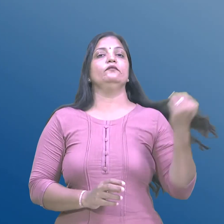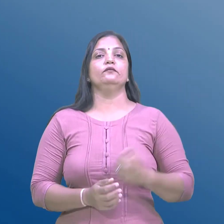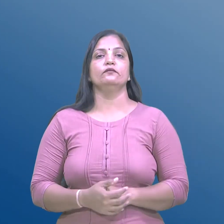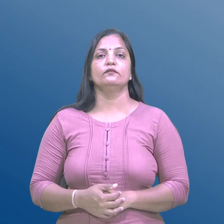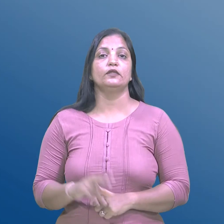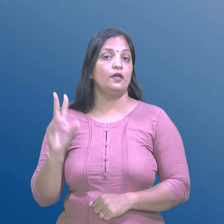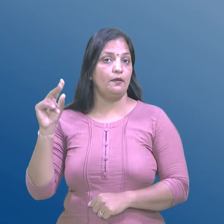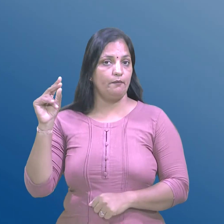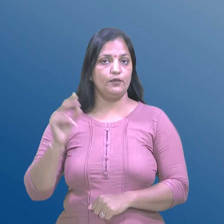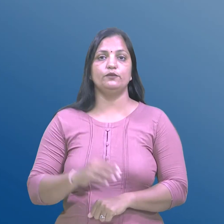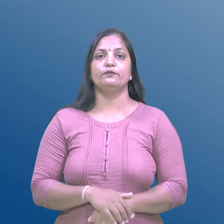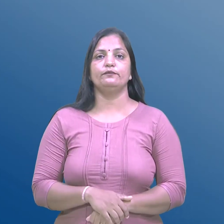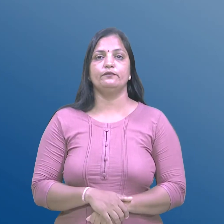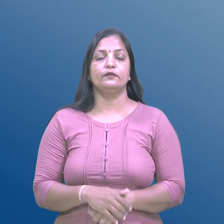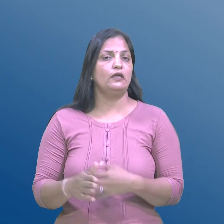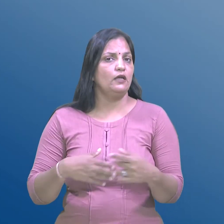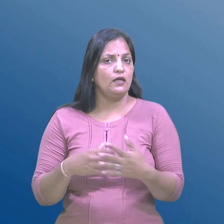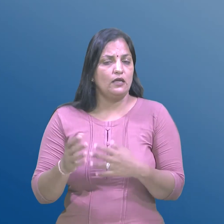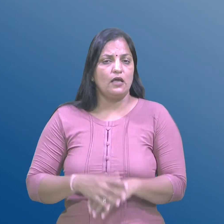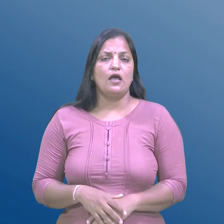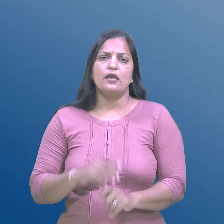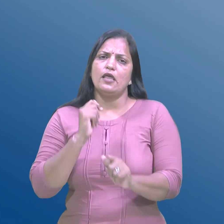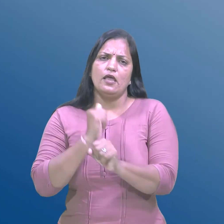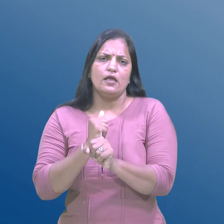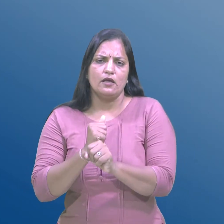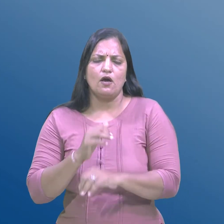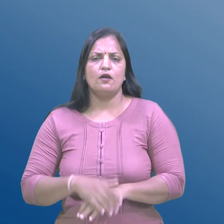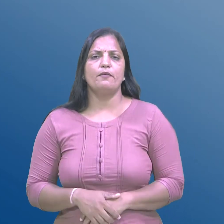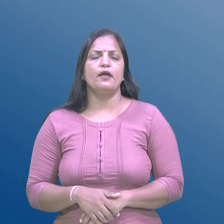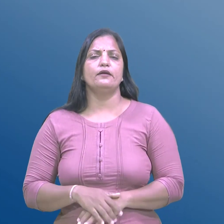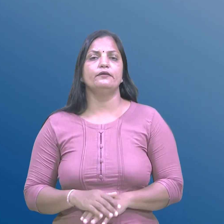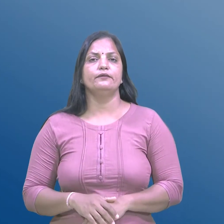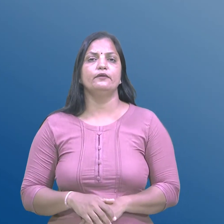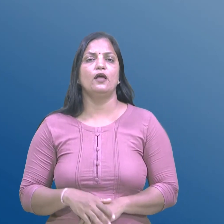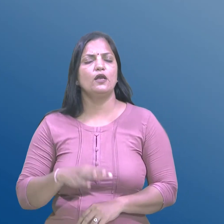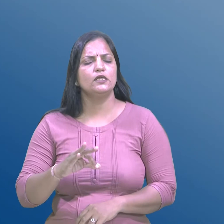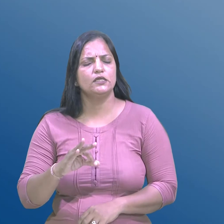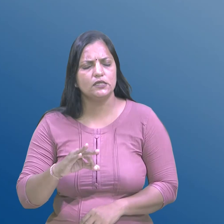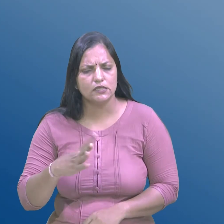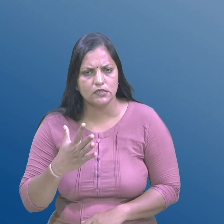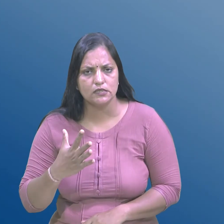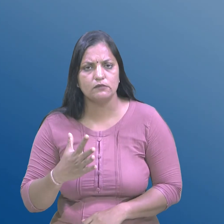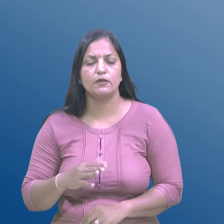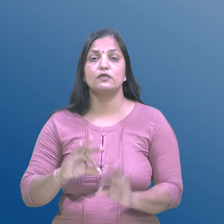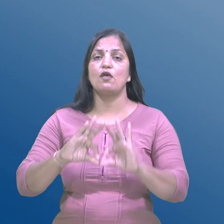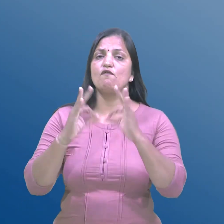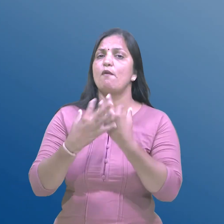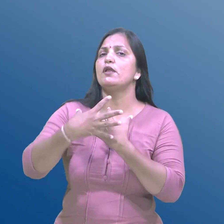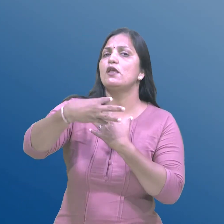બીજું, યથાયોગ્ય સરકાર ખાસ કરીને પરિવારની બહાર રહેતી